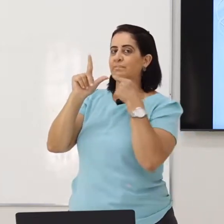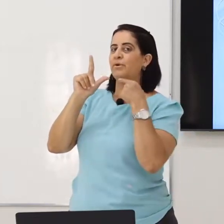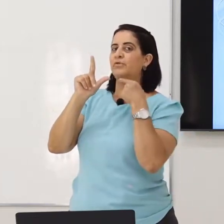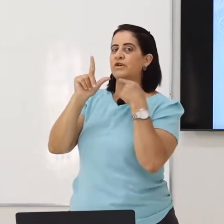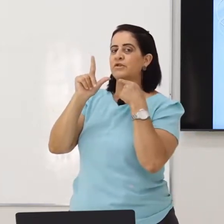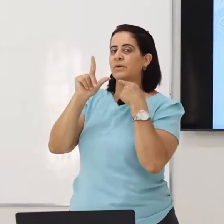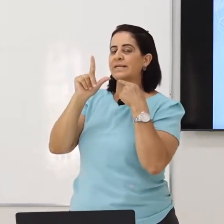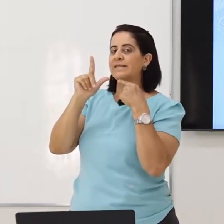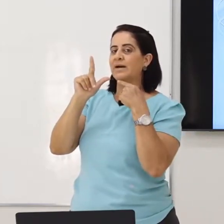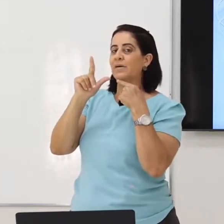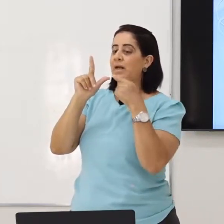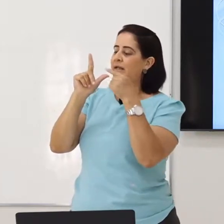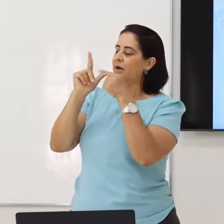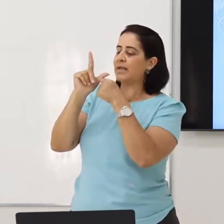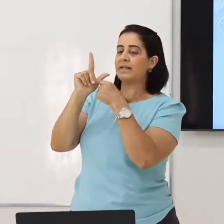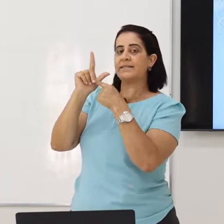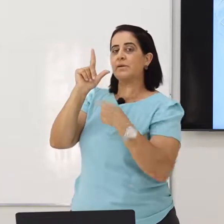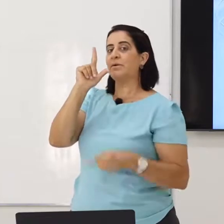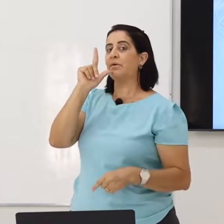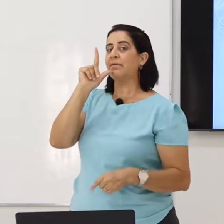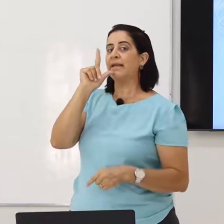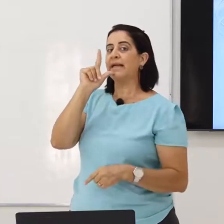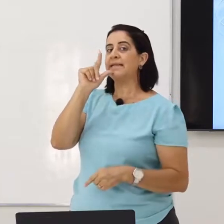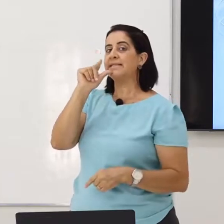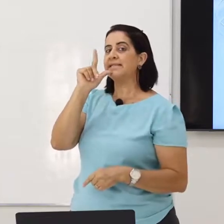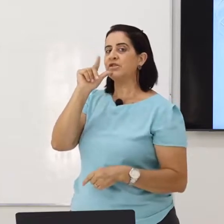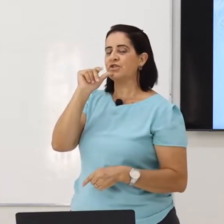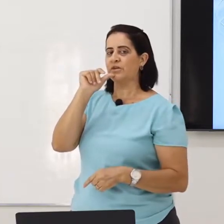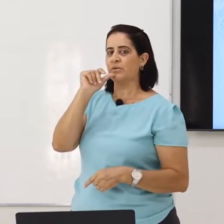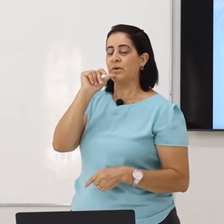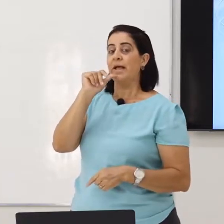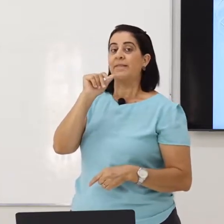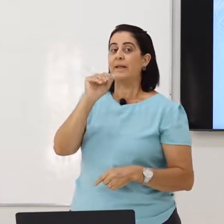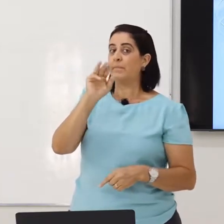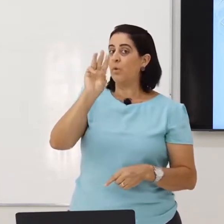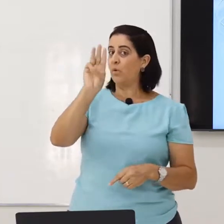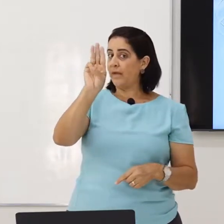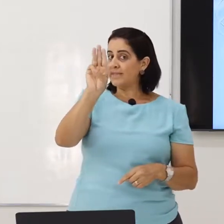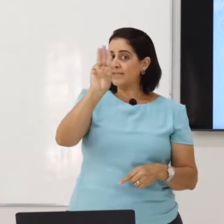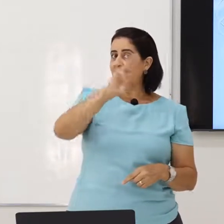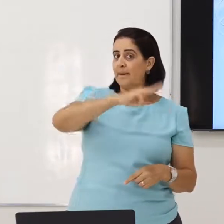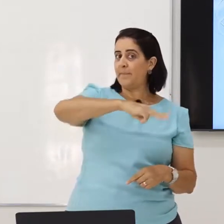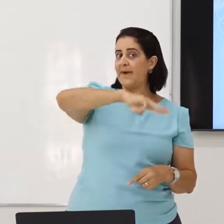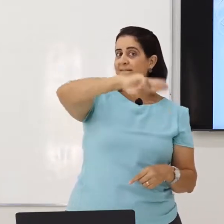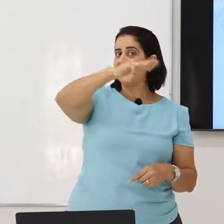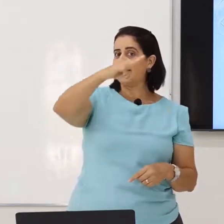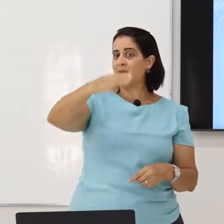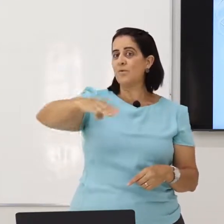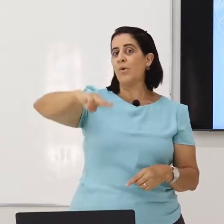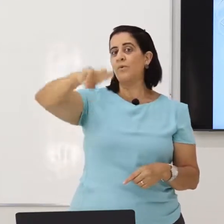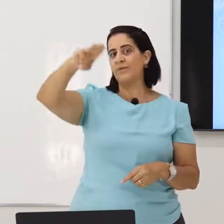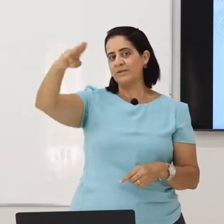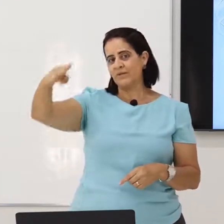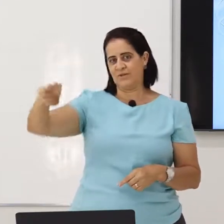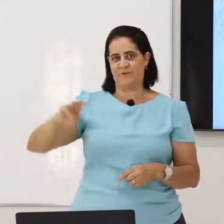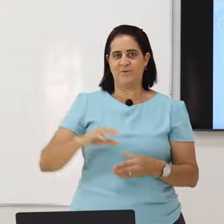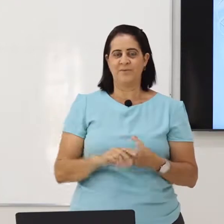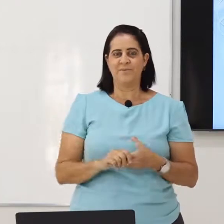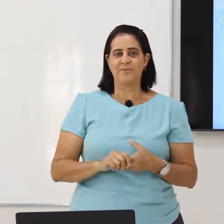ponto de articulação e a orientação da mão tem esse sentido. Depois, ela passa a ter um outro sentido.